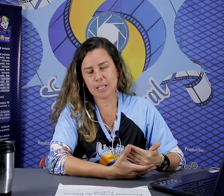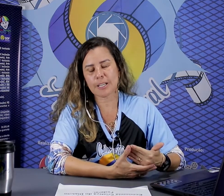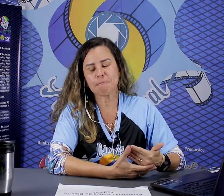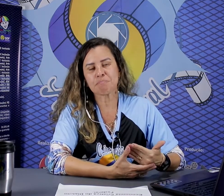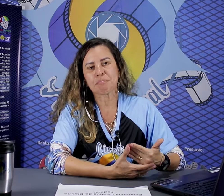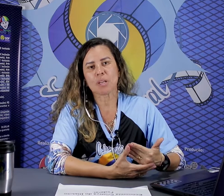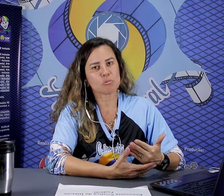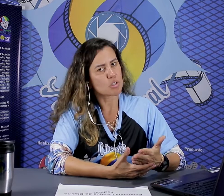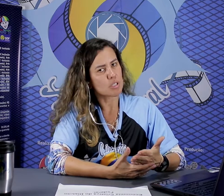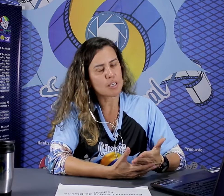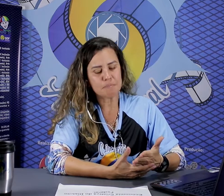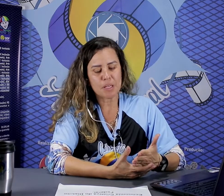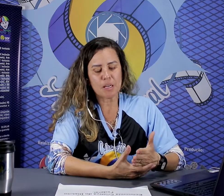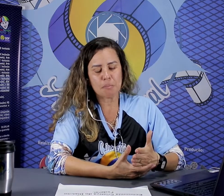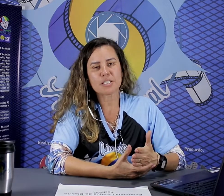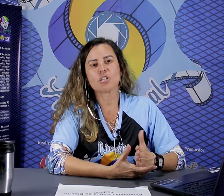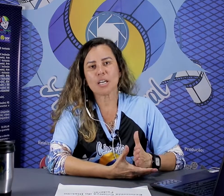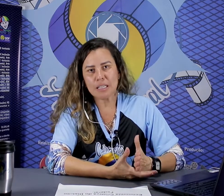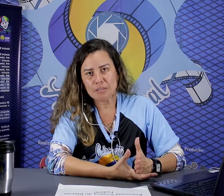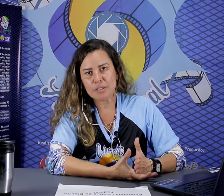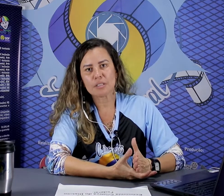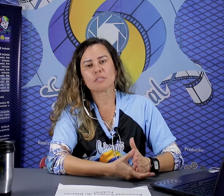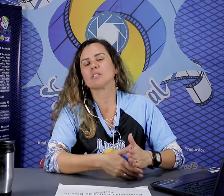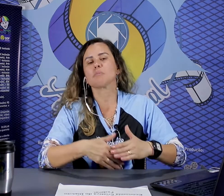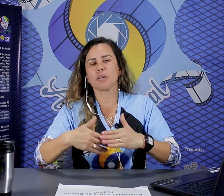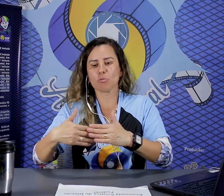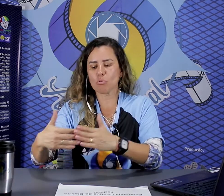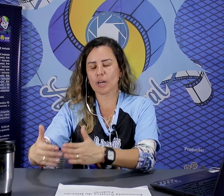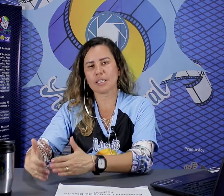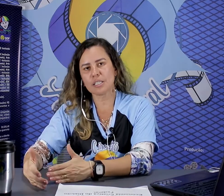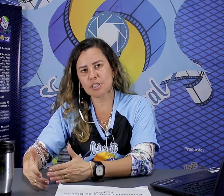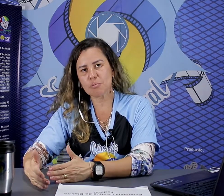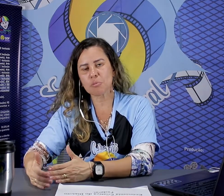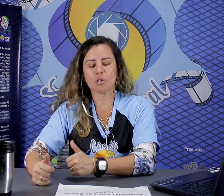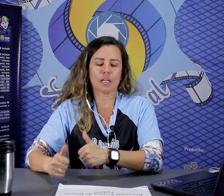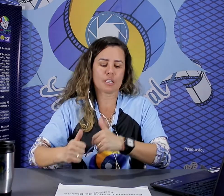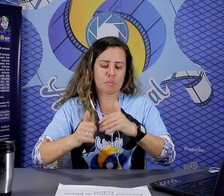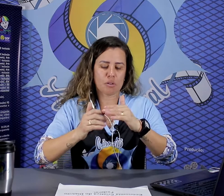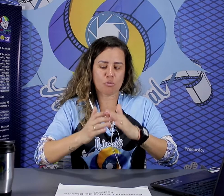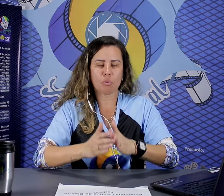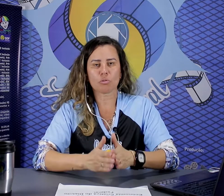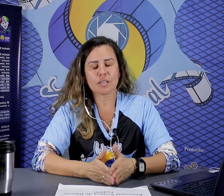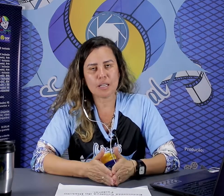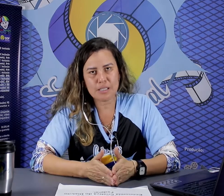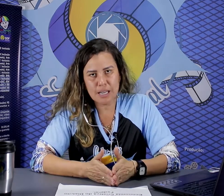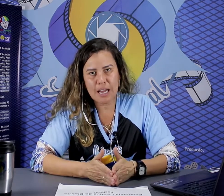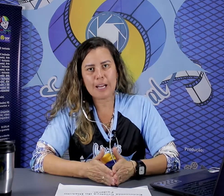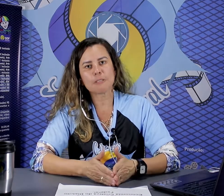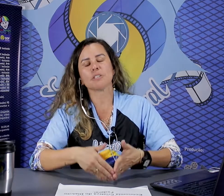né? Não sei, mas a gente já teve esse período do oralismo, esse período do português sinalizado, e agora a